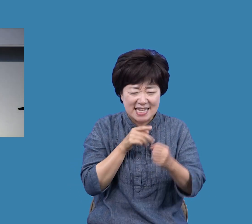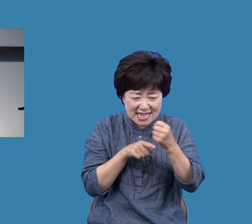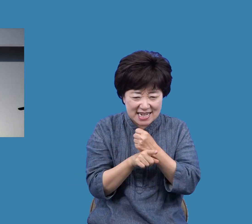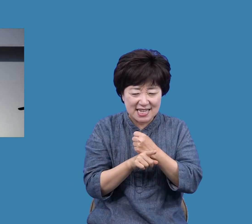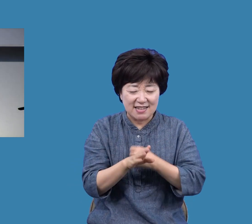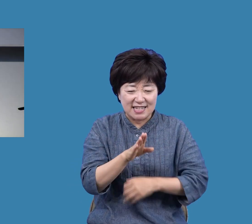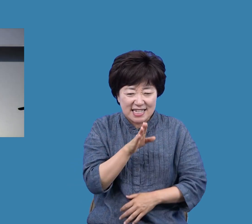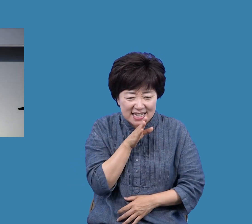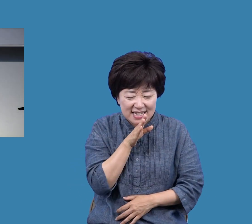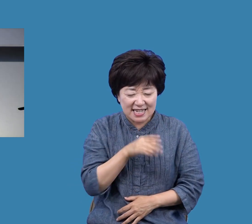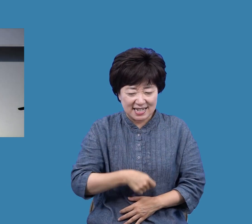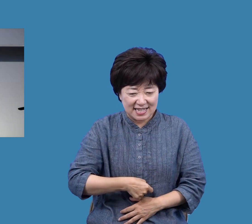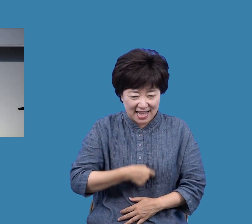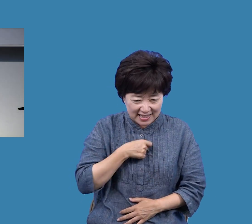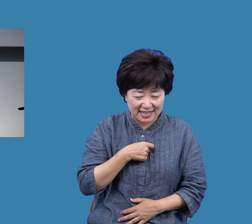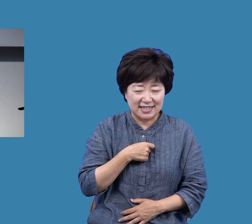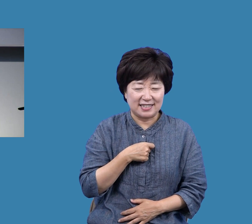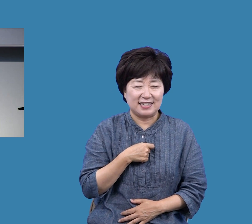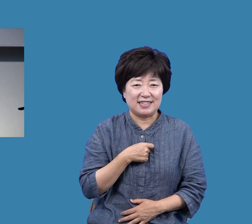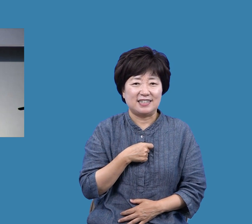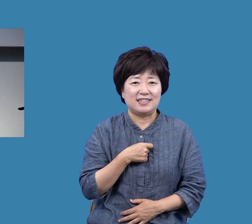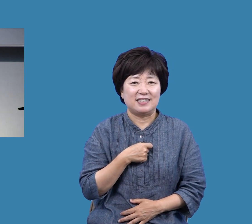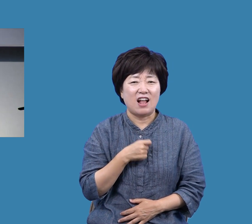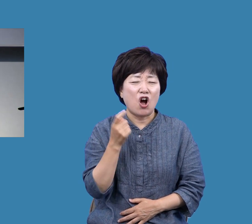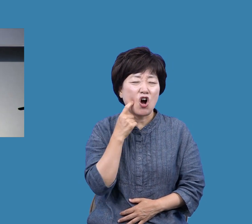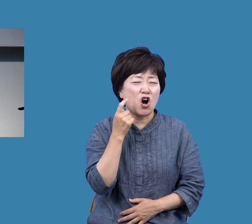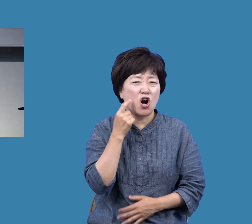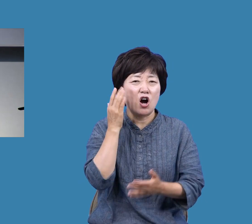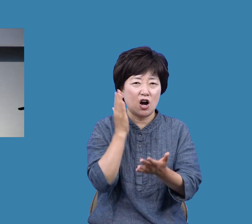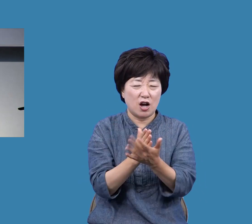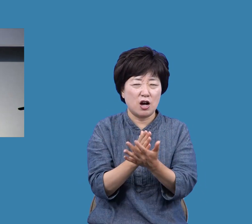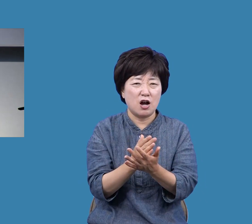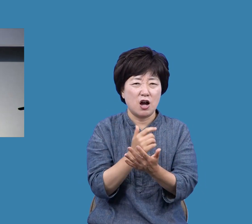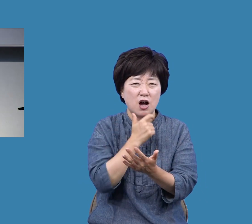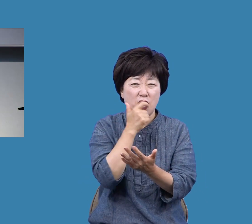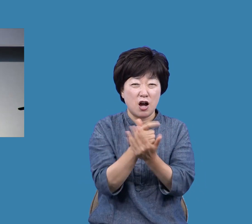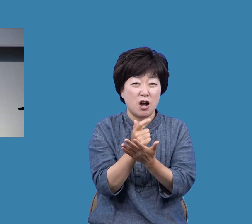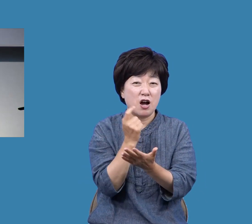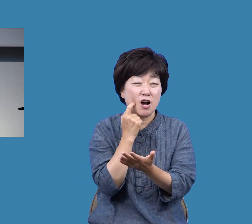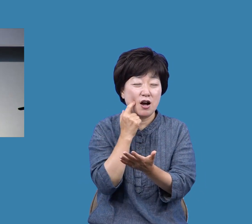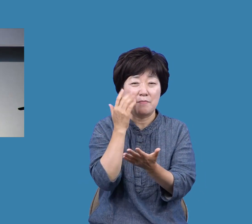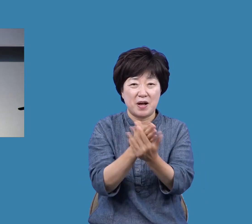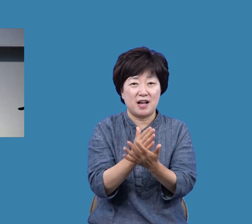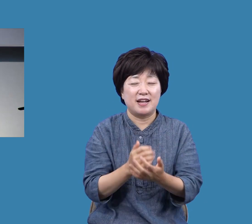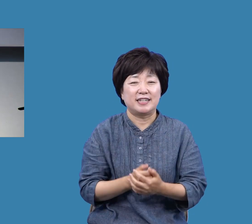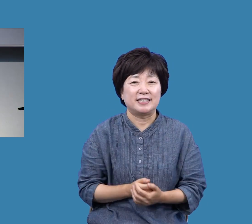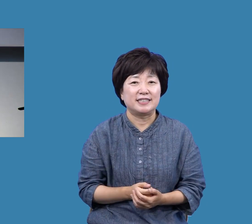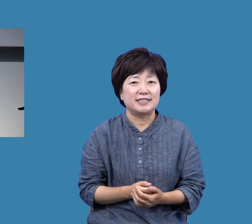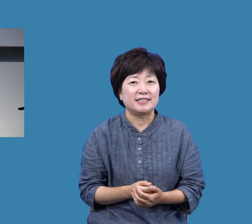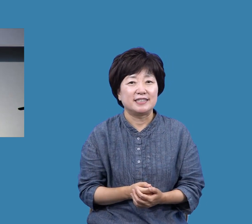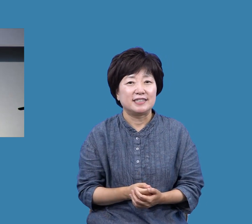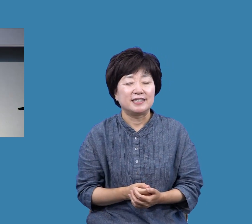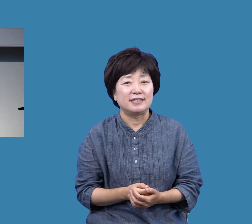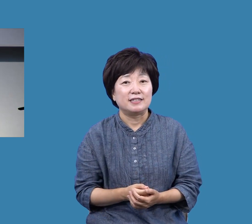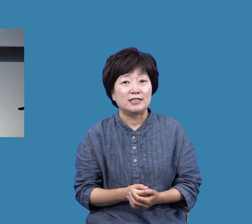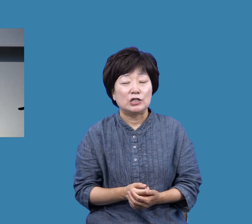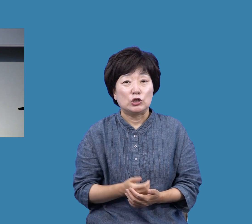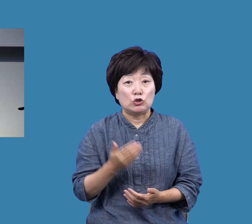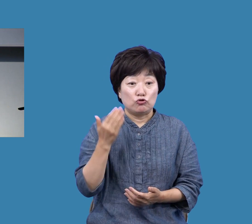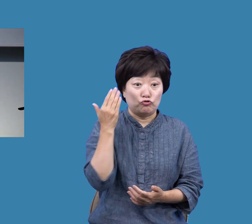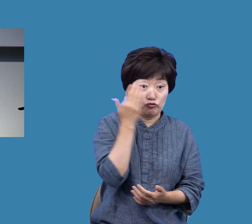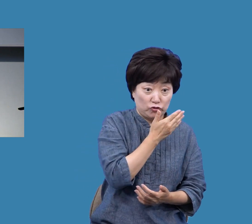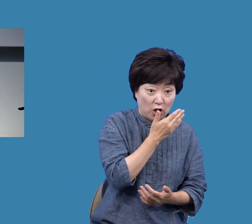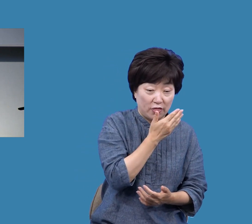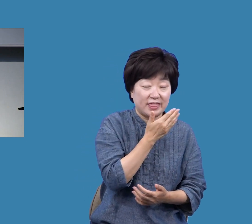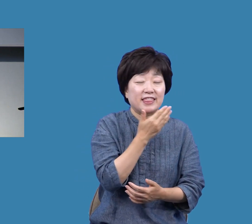진실, 사실, 본질 뭐 이런 겁니다. 그래서 거짓되거나 속이지 않는 겁니다. 이 순전함이